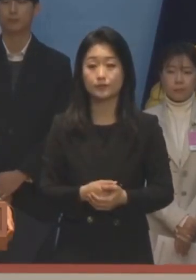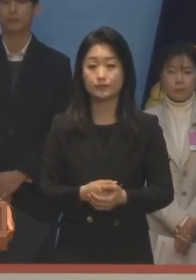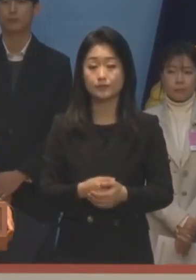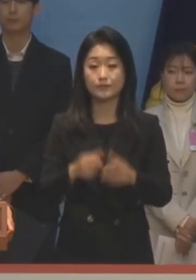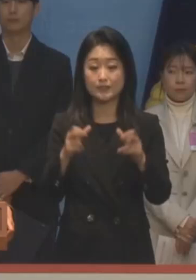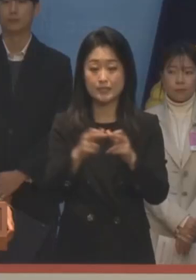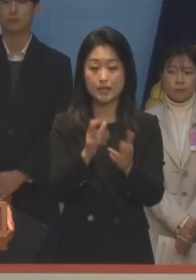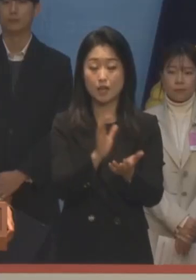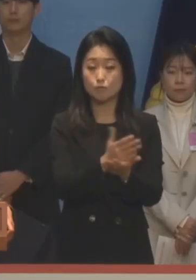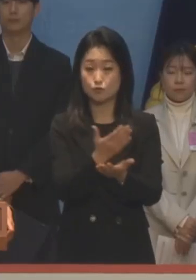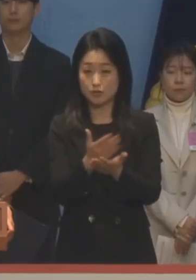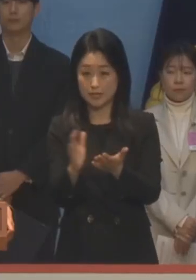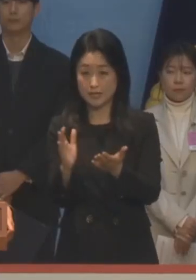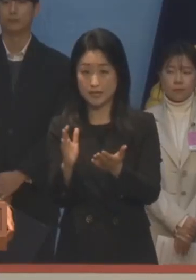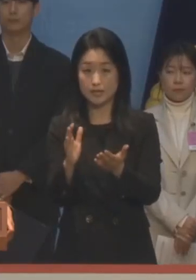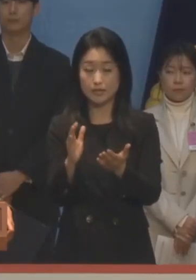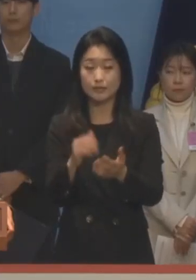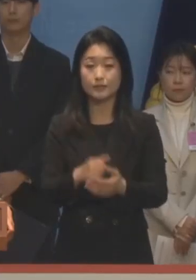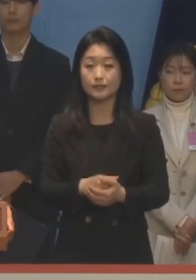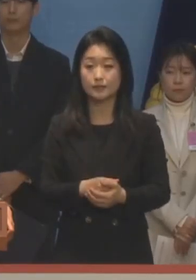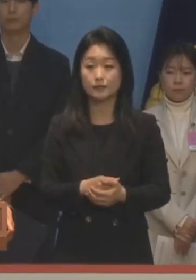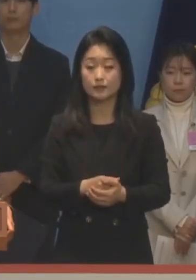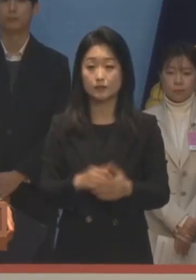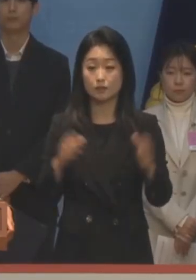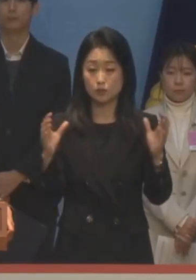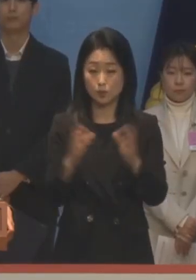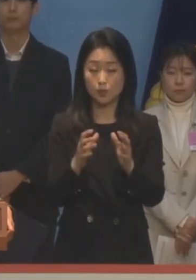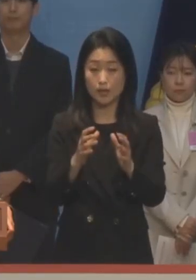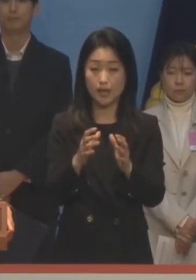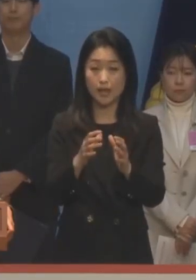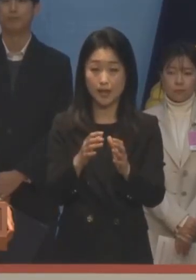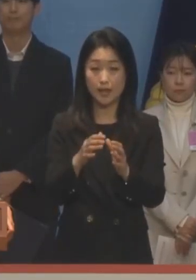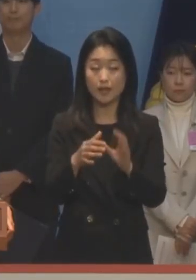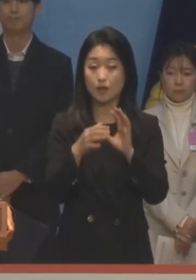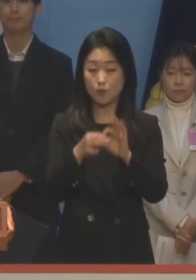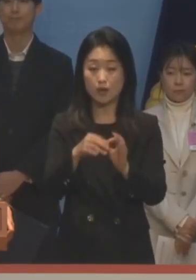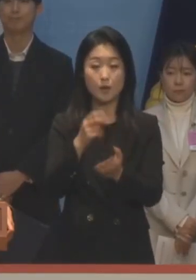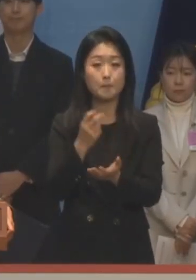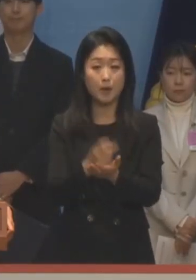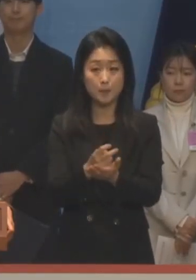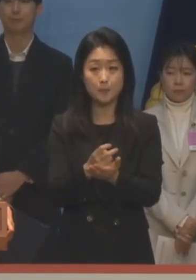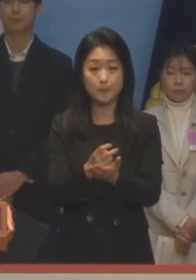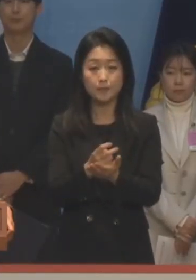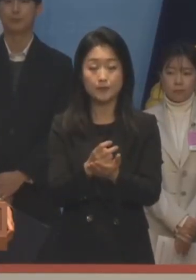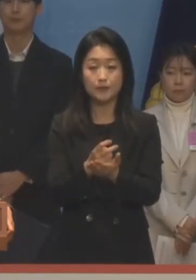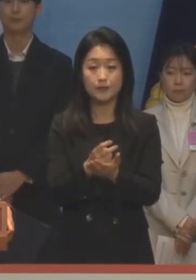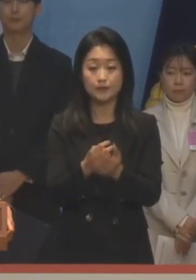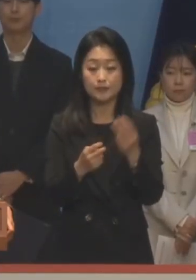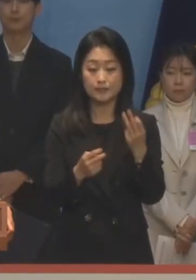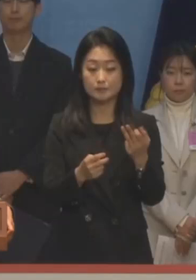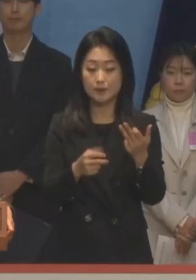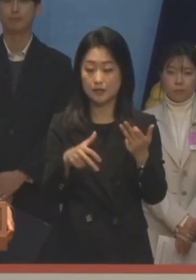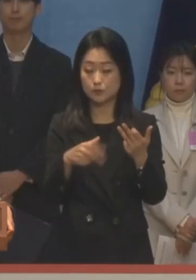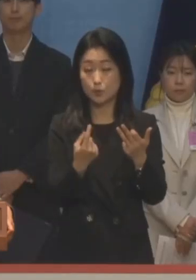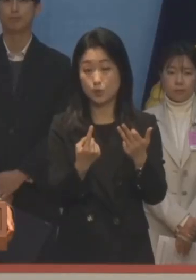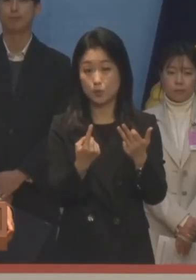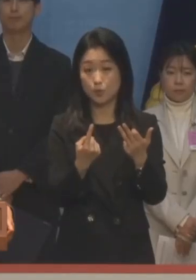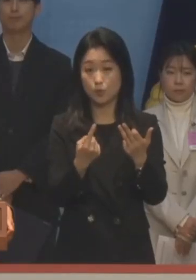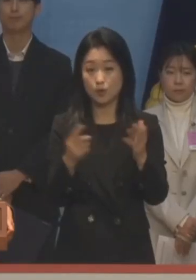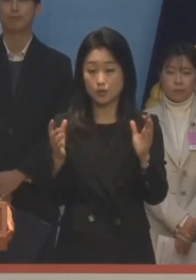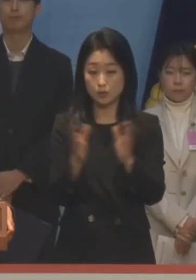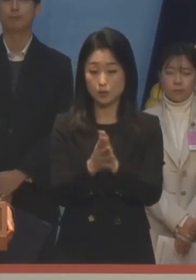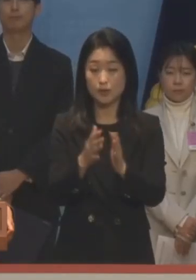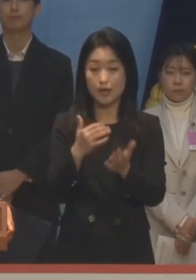장애 분리 통계 도입을 위한 통계법 제18조,